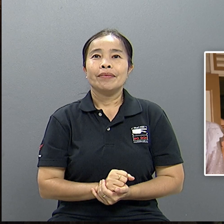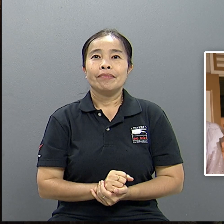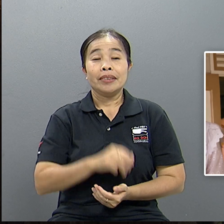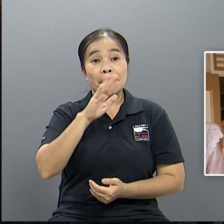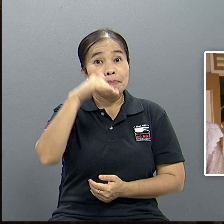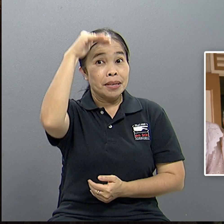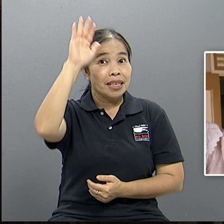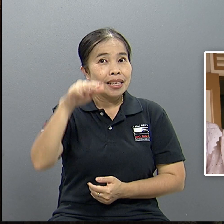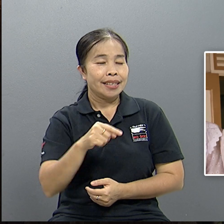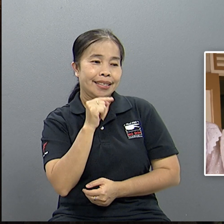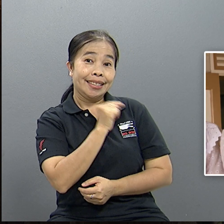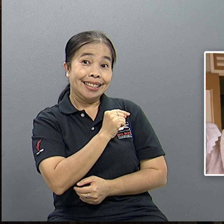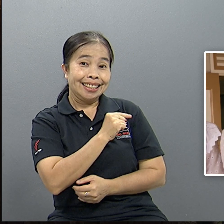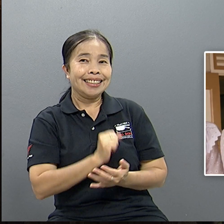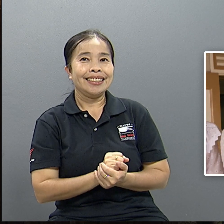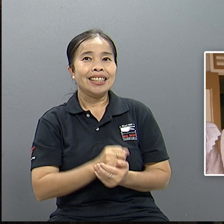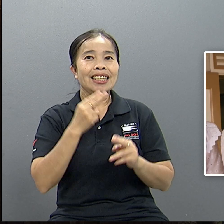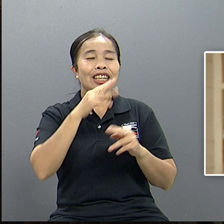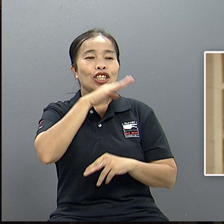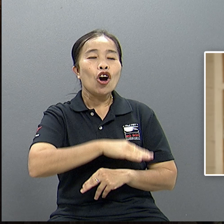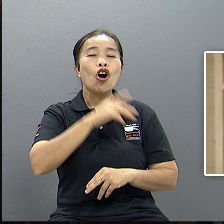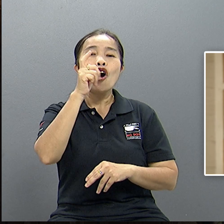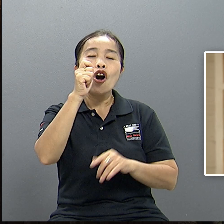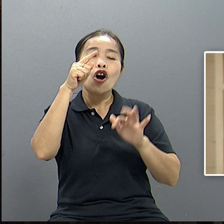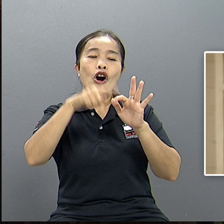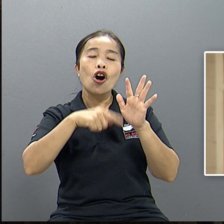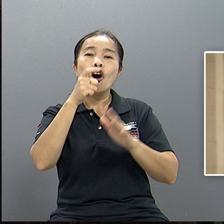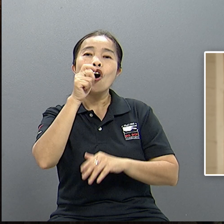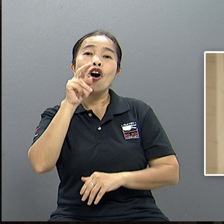คะนี่น้องอ่อนค่ะ